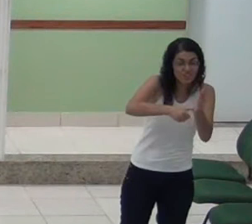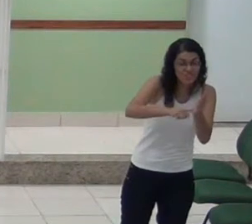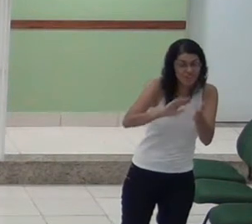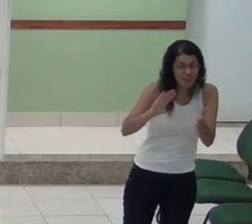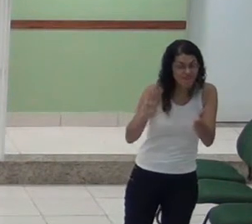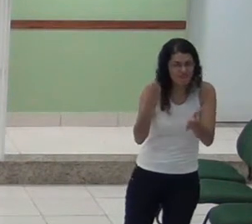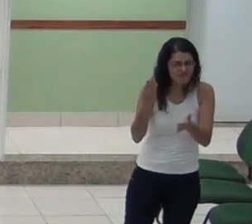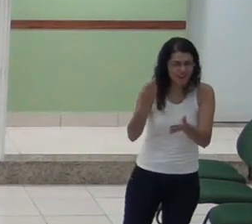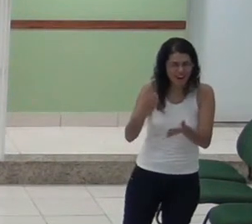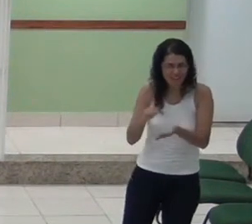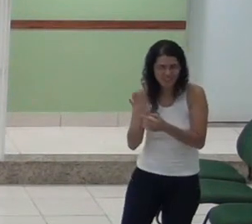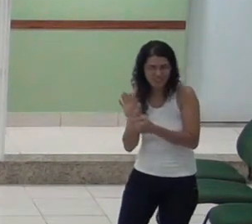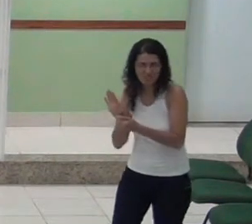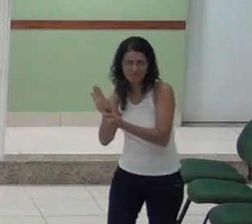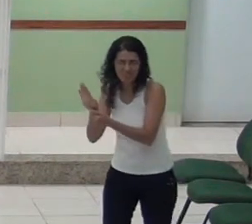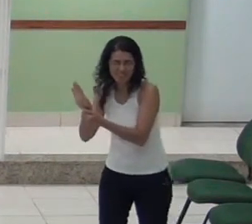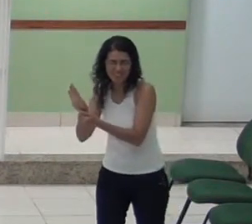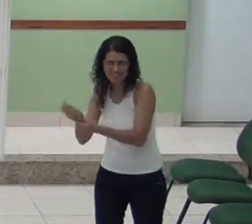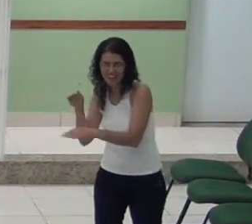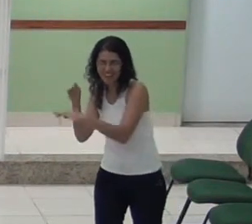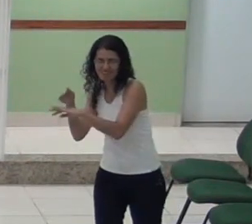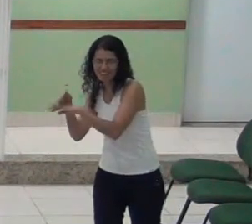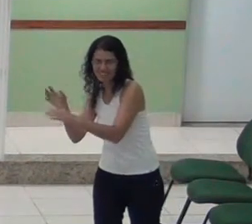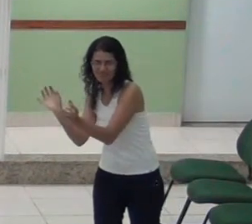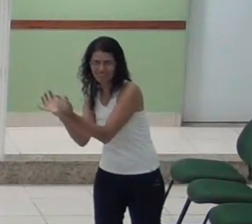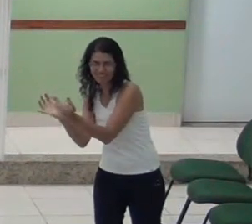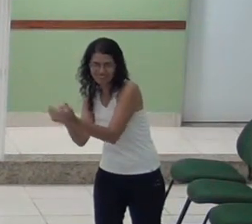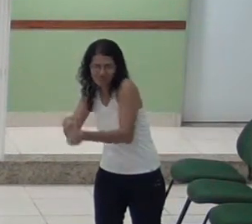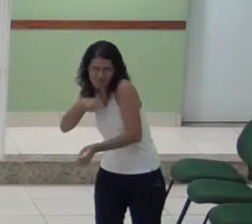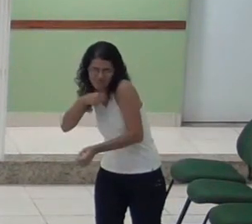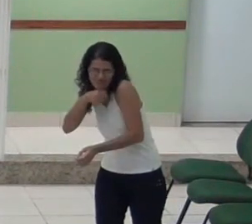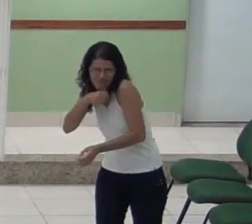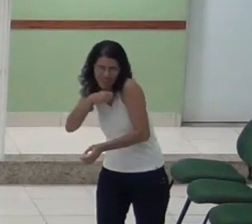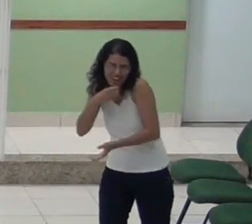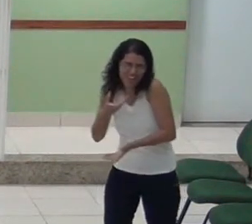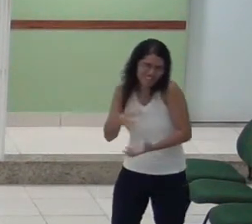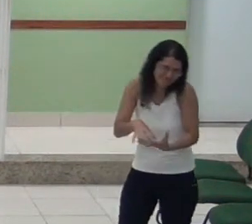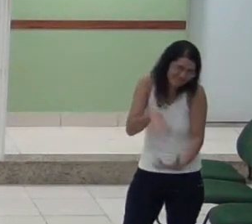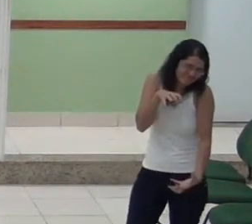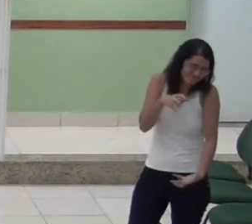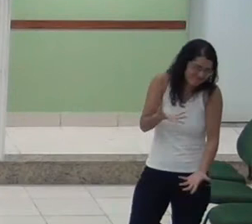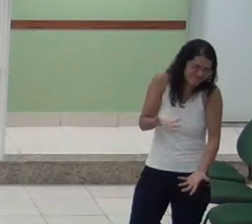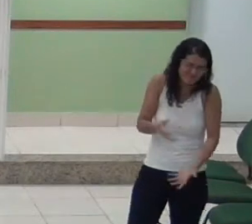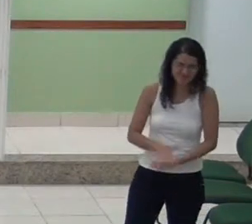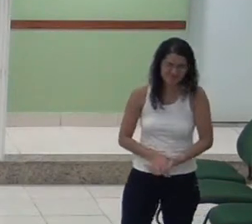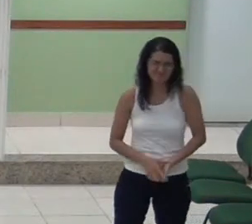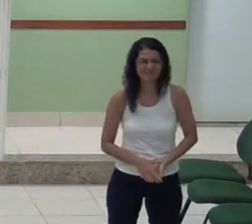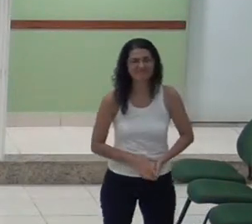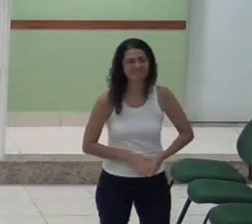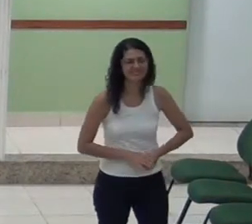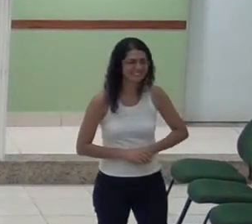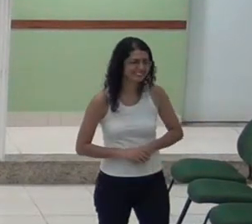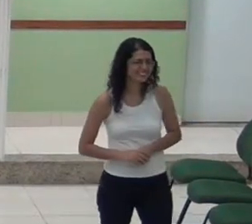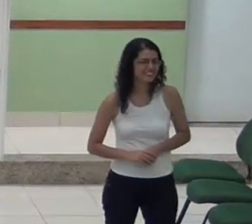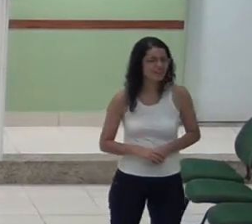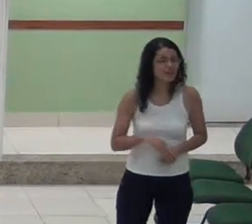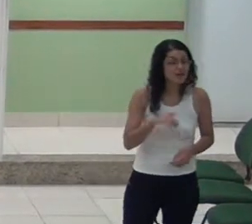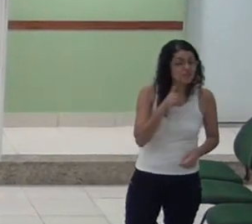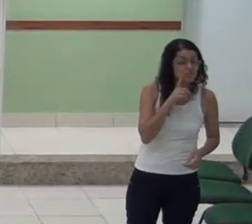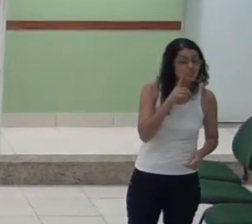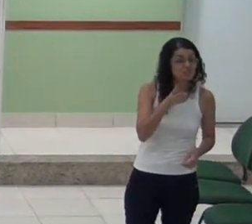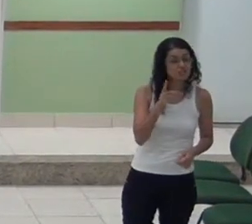eu já tenho, estou pensando em dar uma passadinha lá. Irmãos, dia